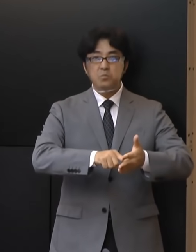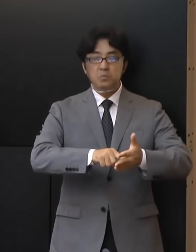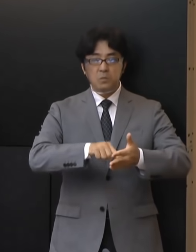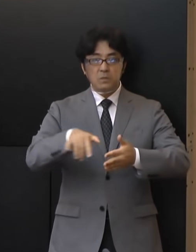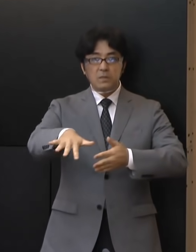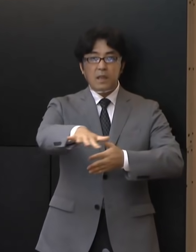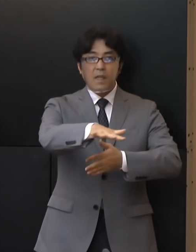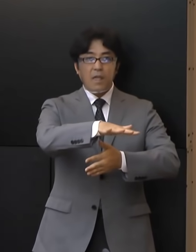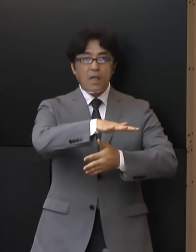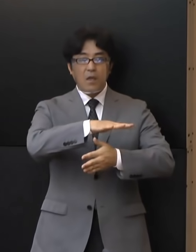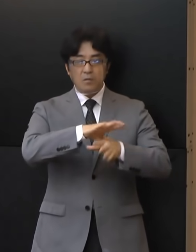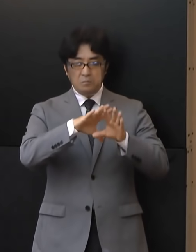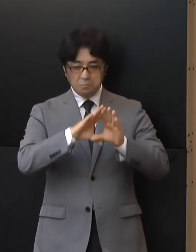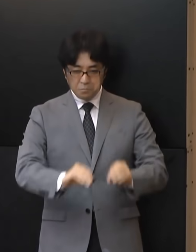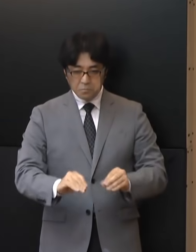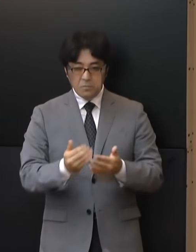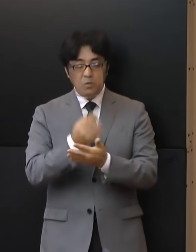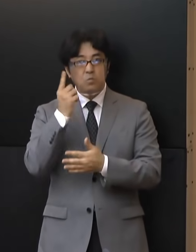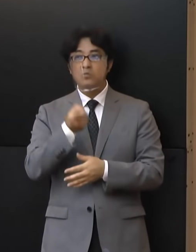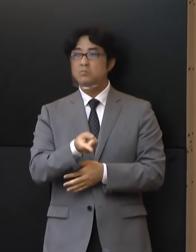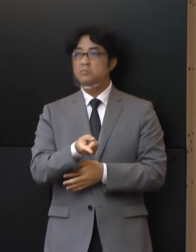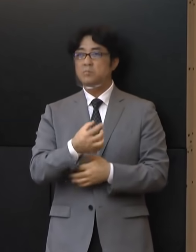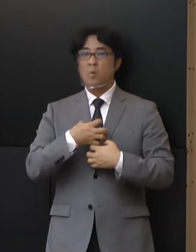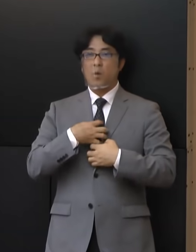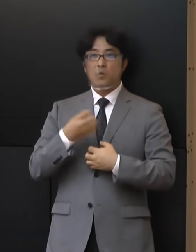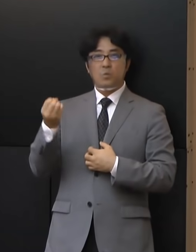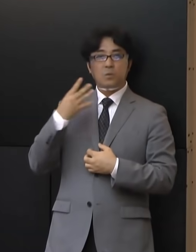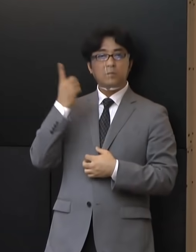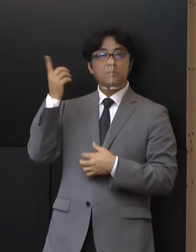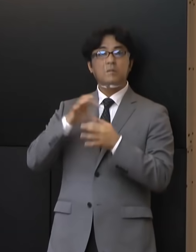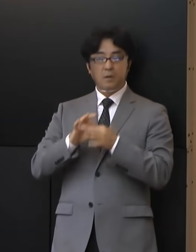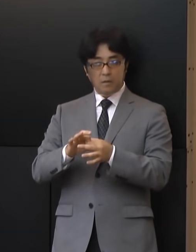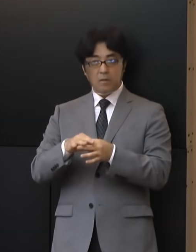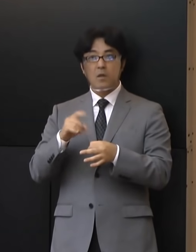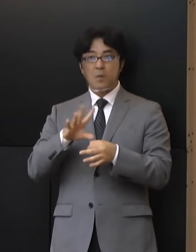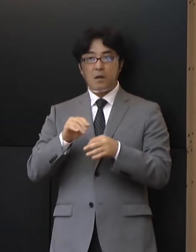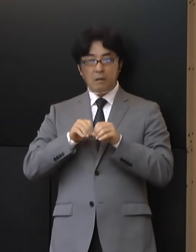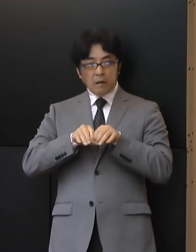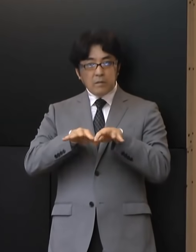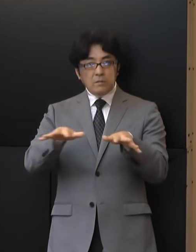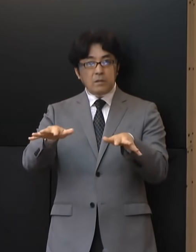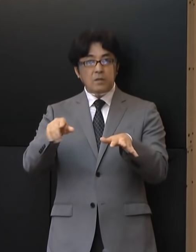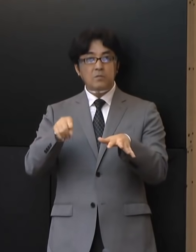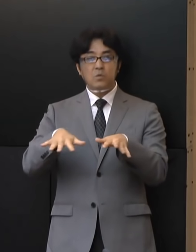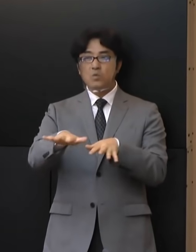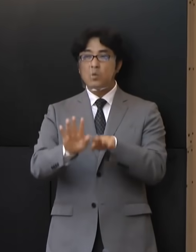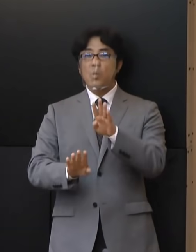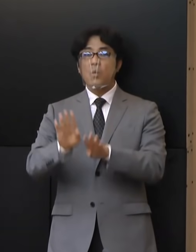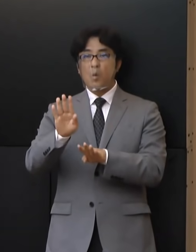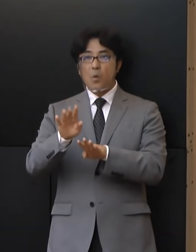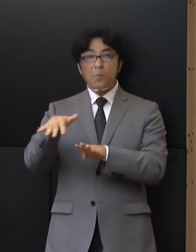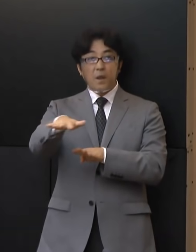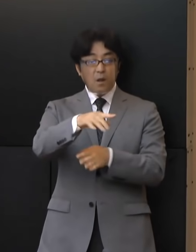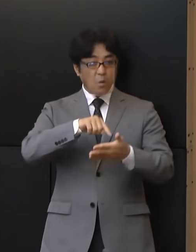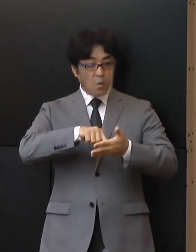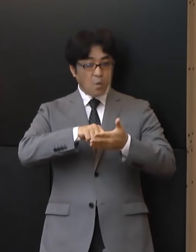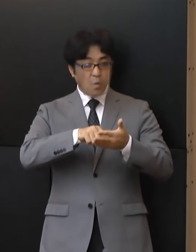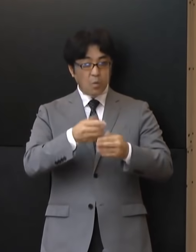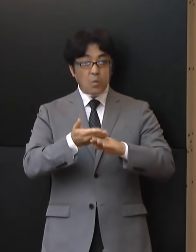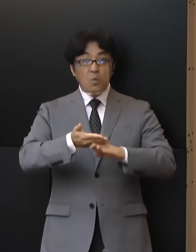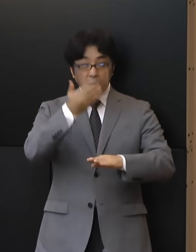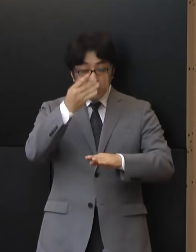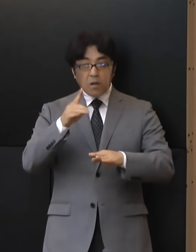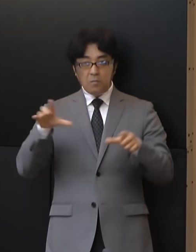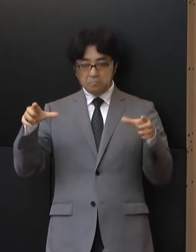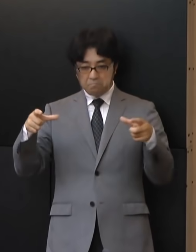る恐れがあります。現在の感染拡大の波は皆様のご努力で収束に向かっております。もう